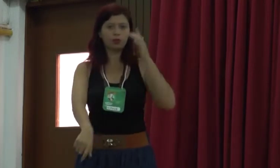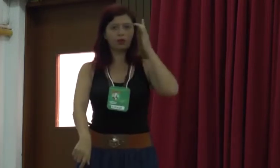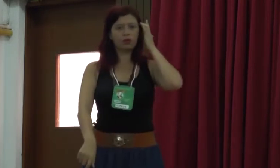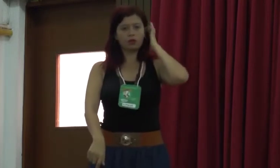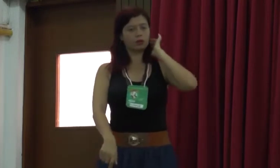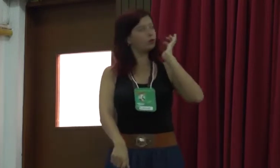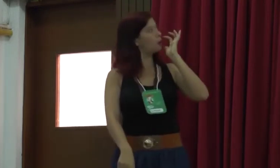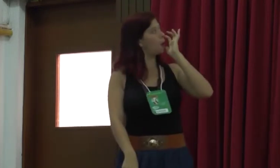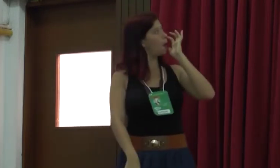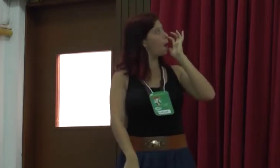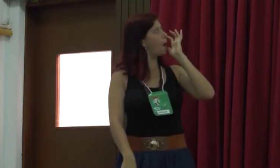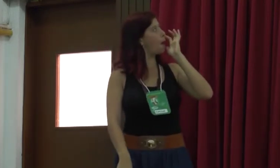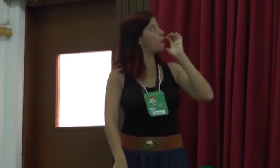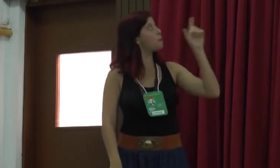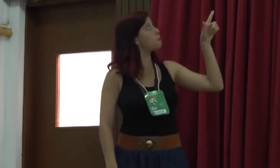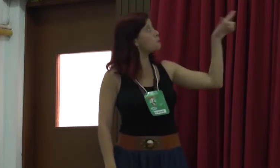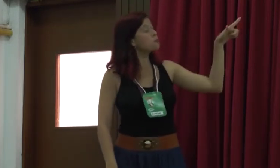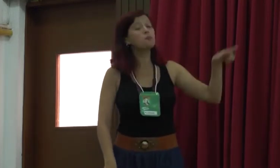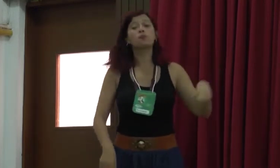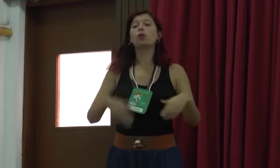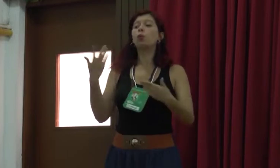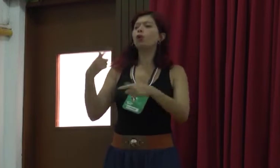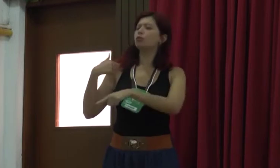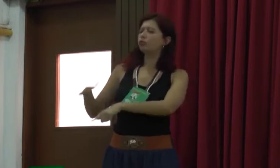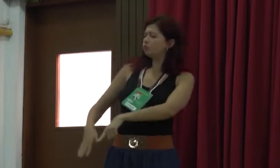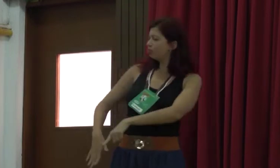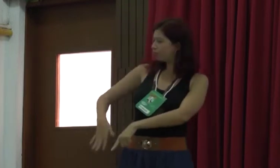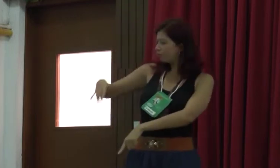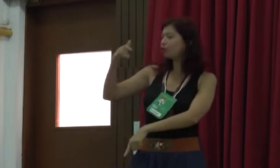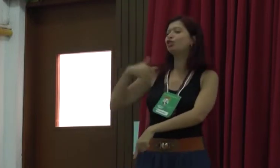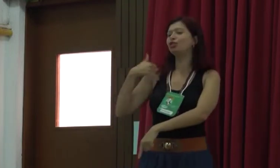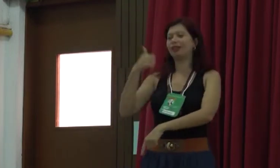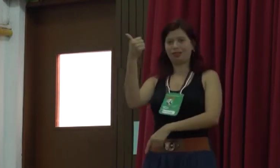Também eram matemáticos ilustres.